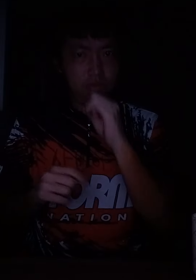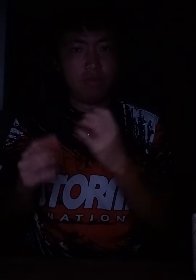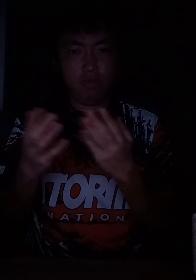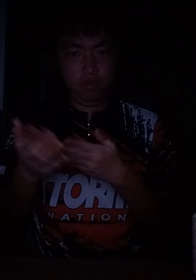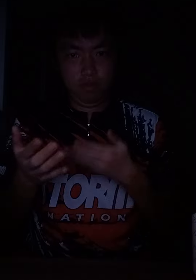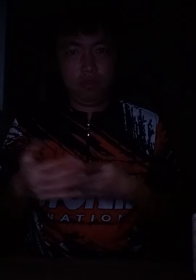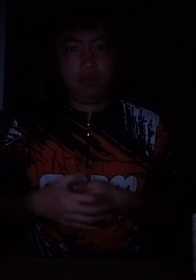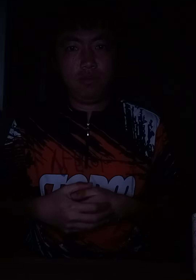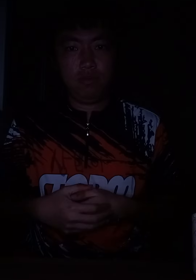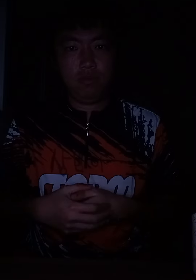깨닫게 됩니다. 네, 잘 들었습니다.